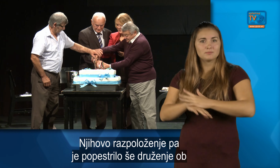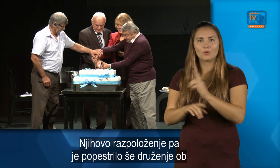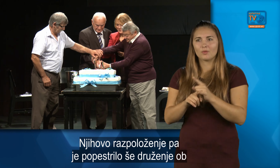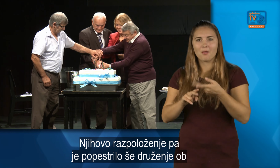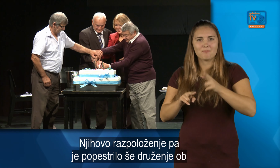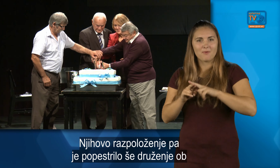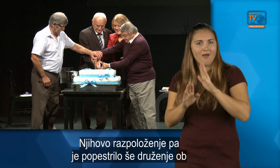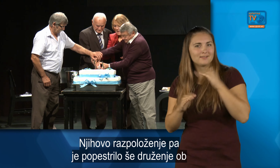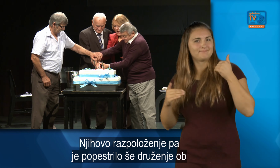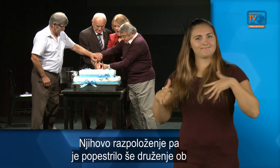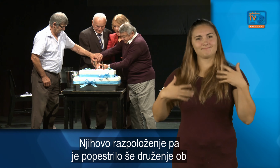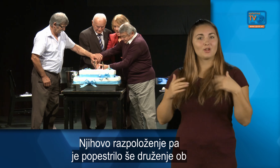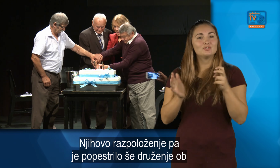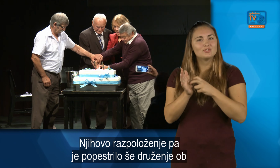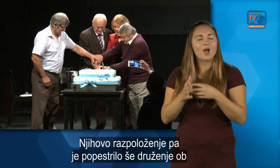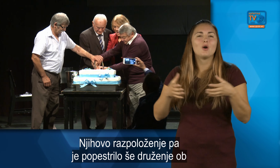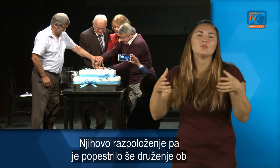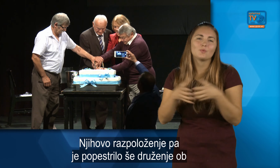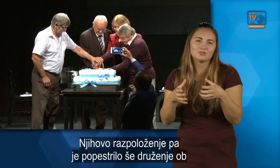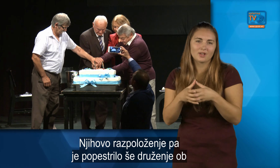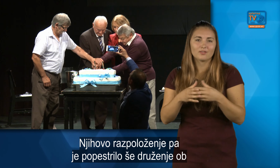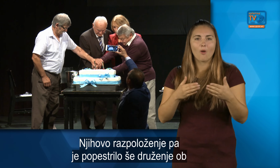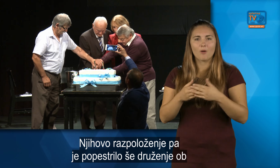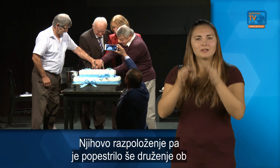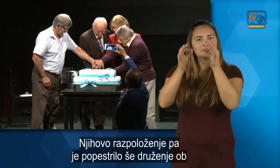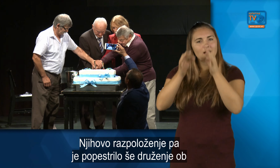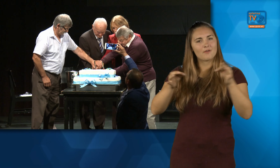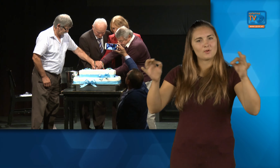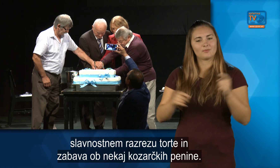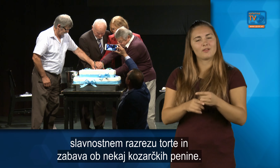Njihovo razpoloženje pa je popestrilo še druženje